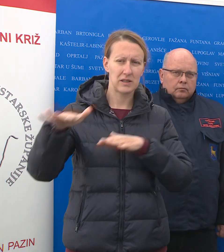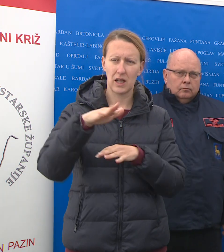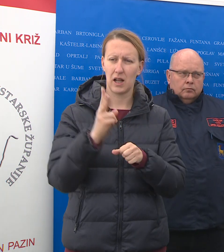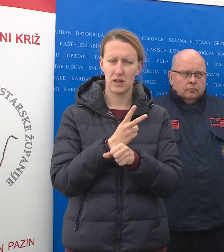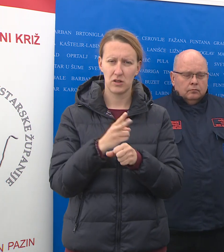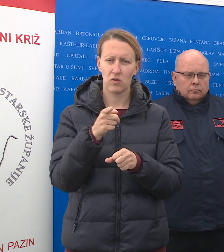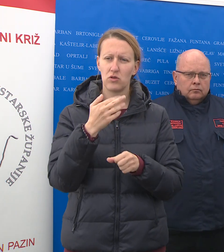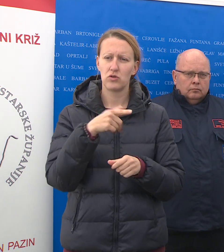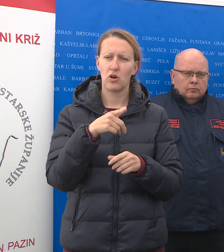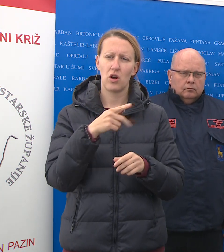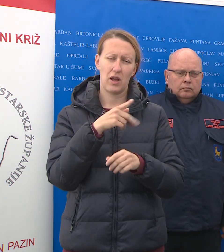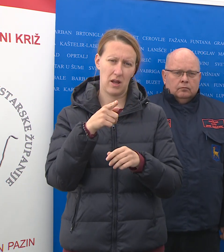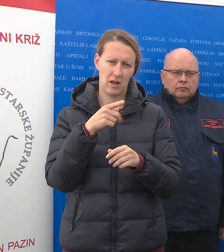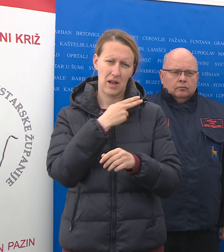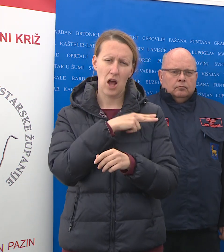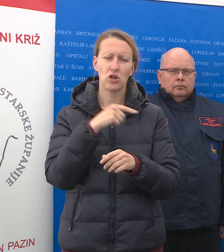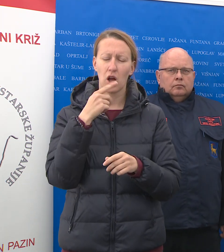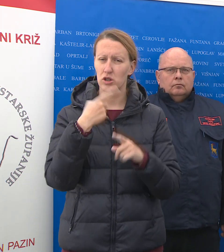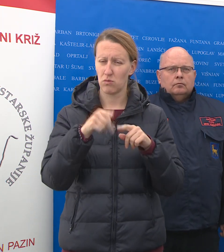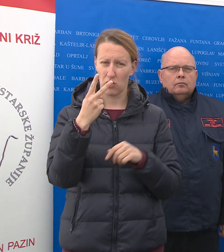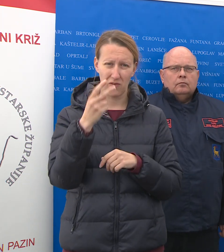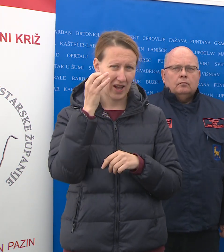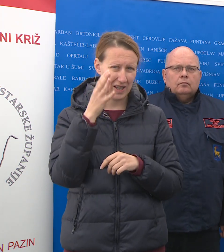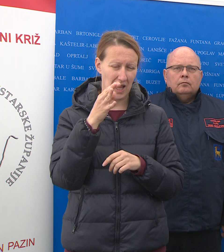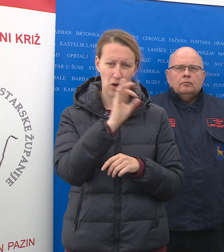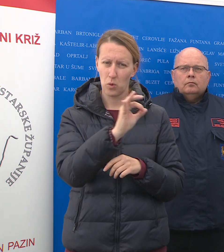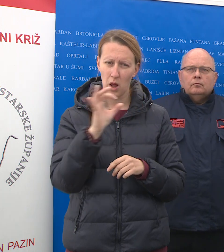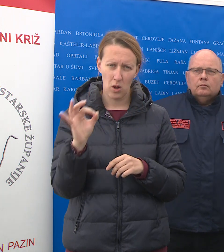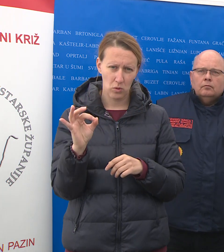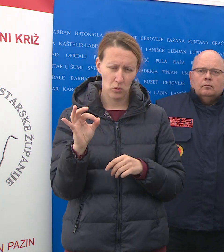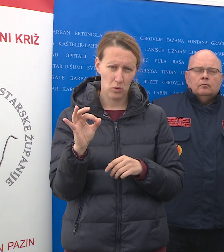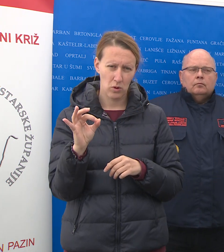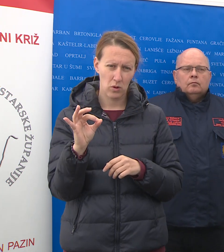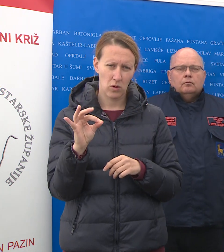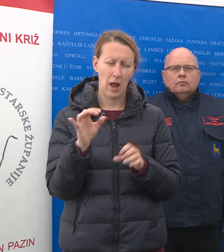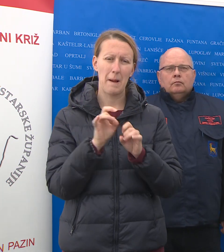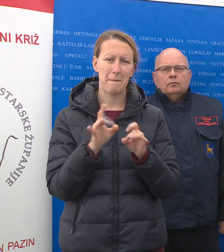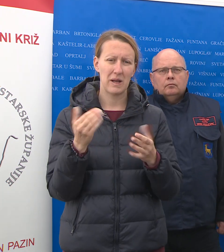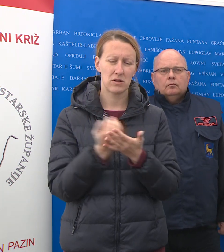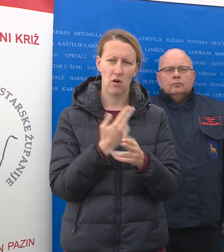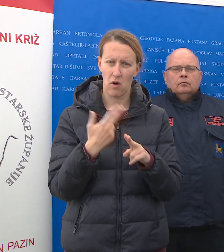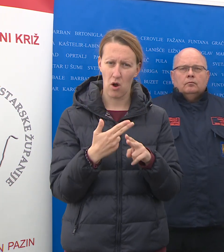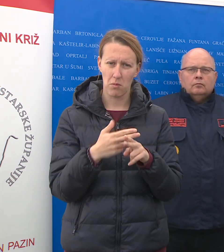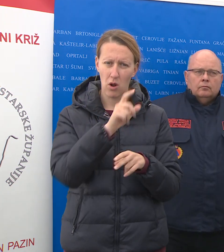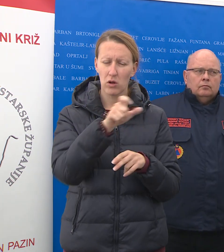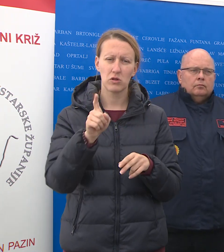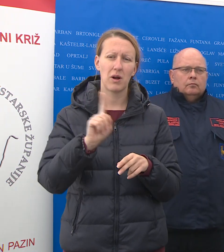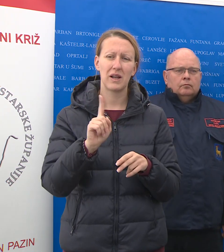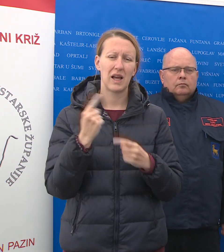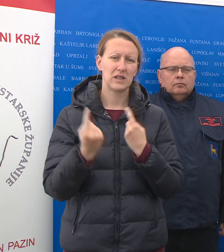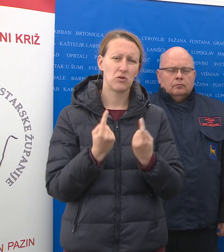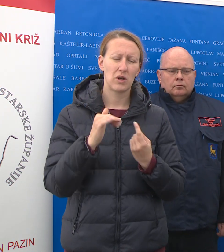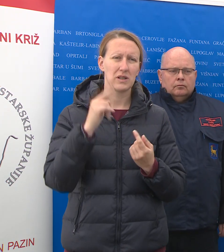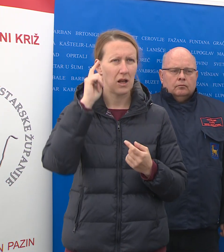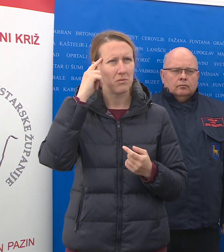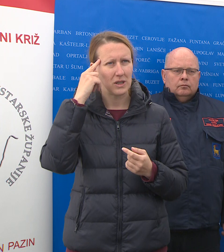Ali ovo što je načelnik rekao sada, zbog dva dana sa nula, bez novo boljih osoba, nije trenutak